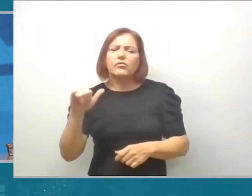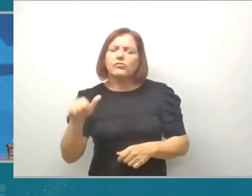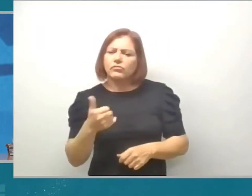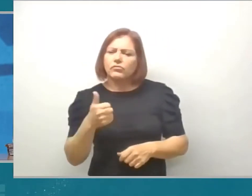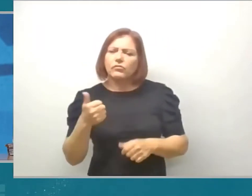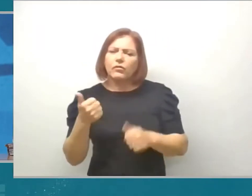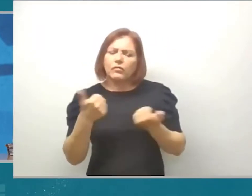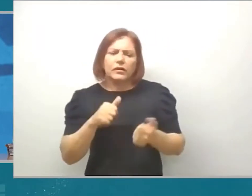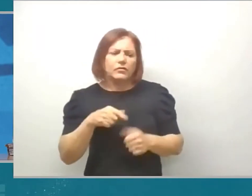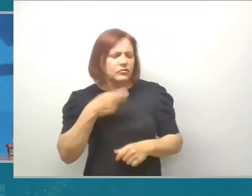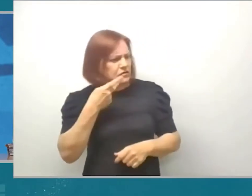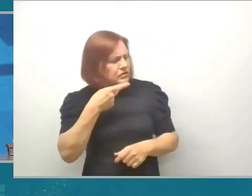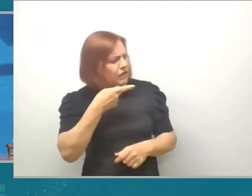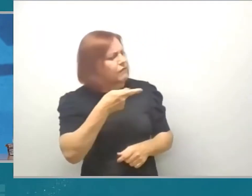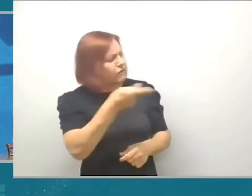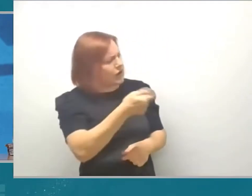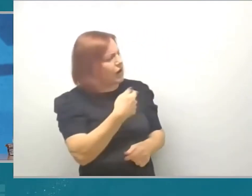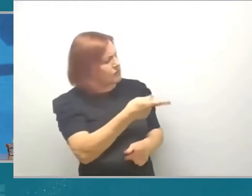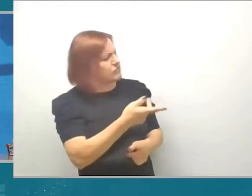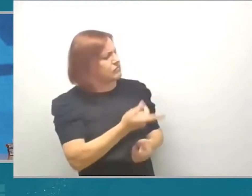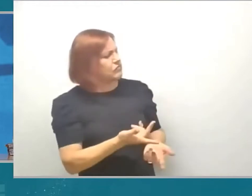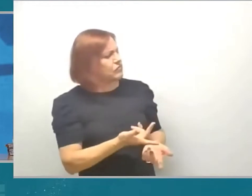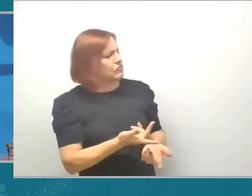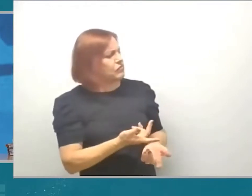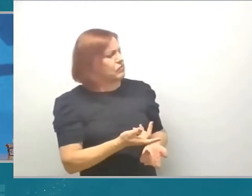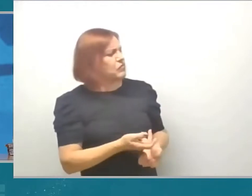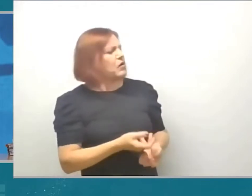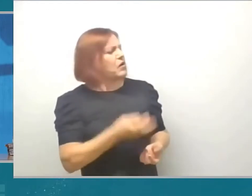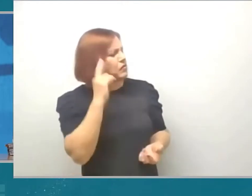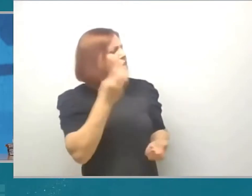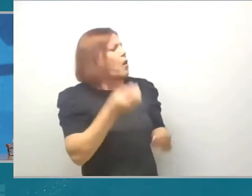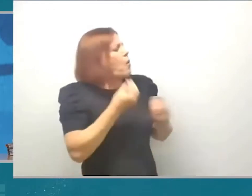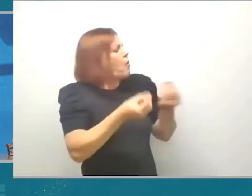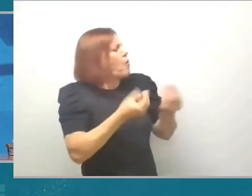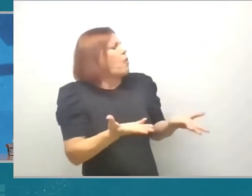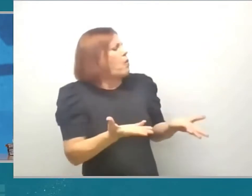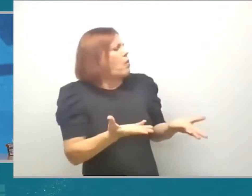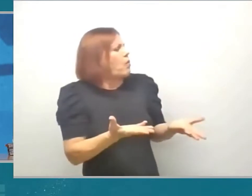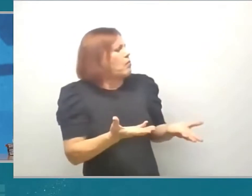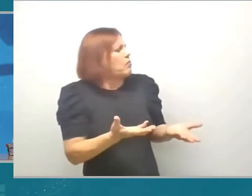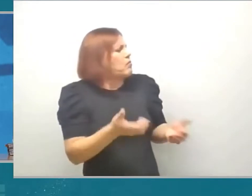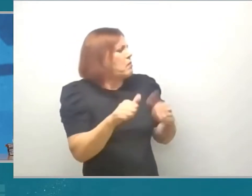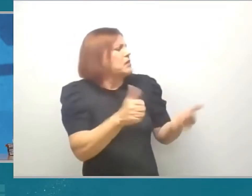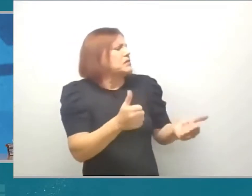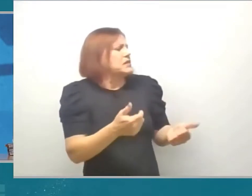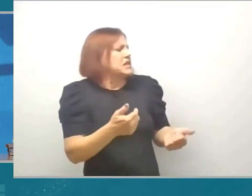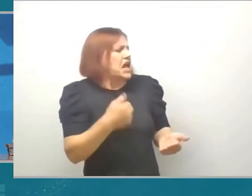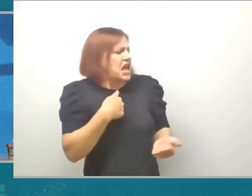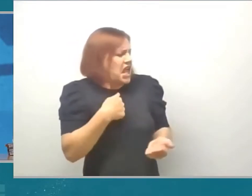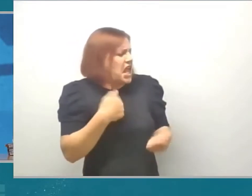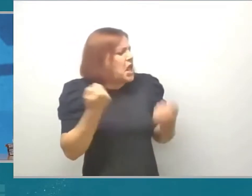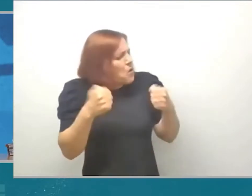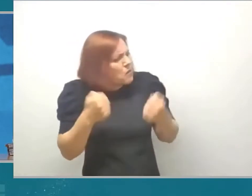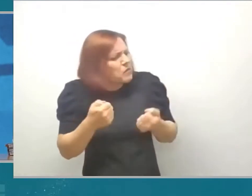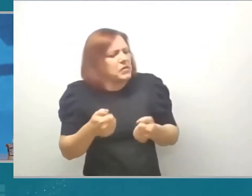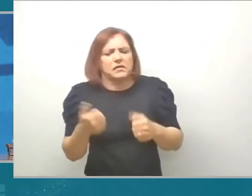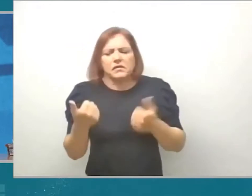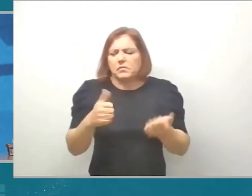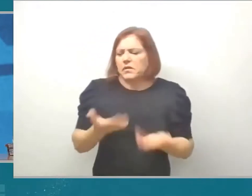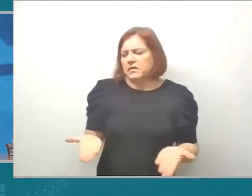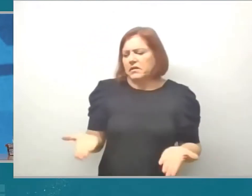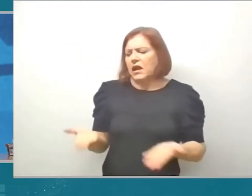tentando o dissuadir. Não faça isso, Senhor. Eu que preciso ser batizado por ti. Ele